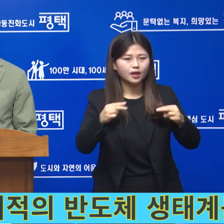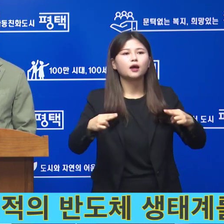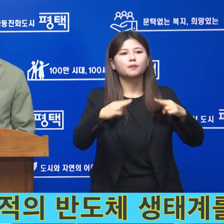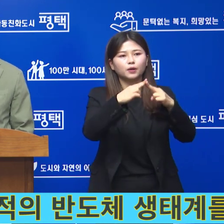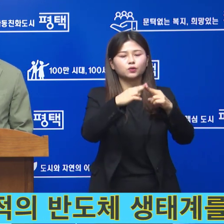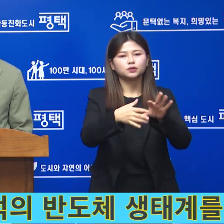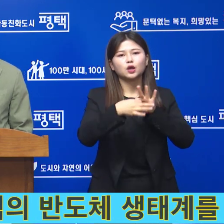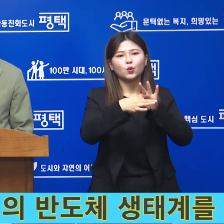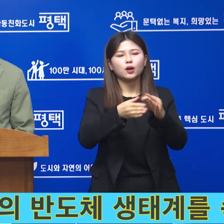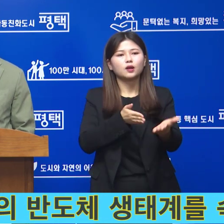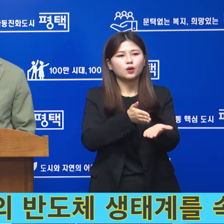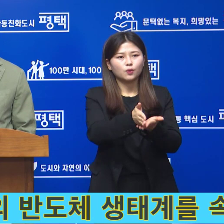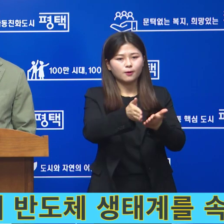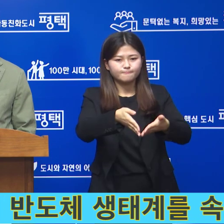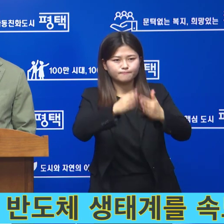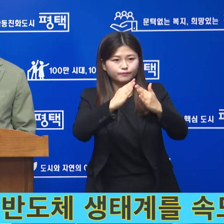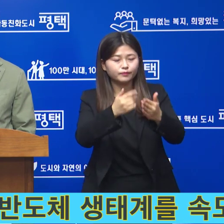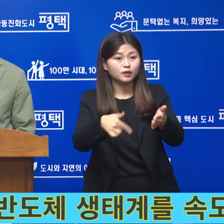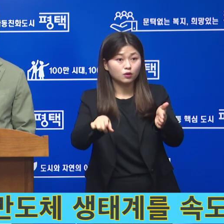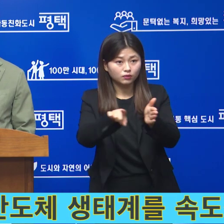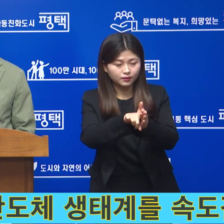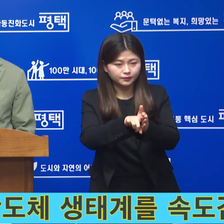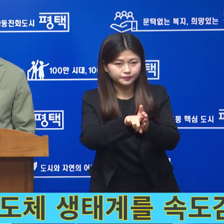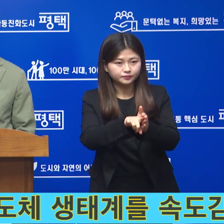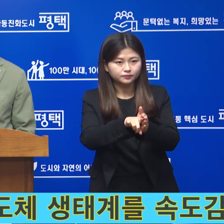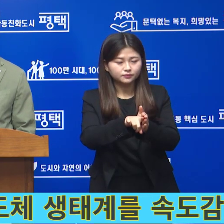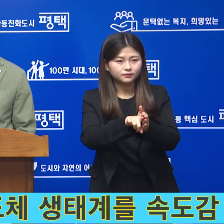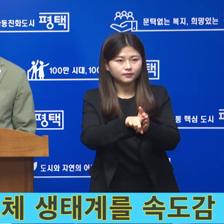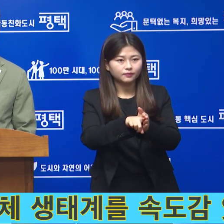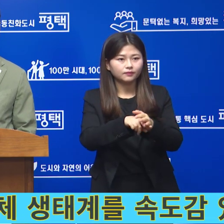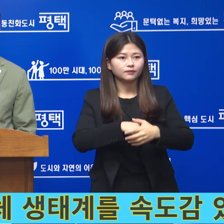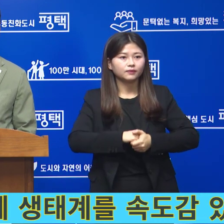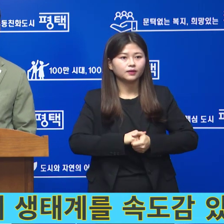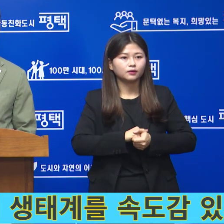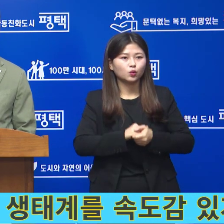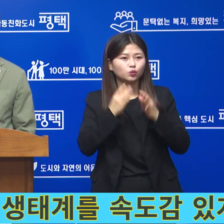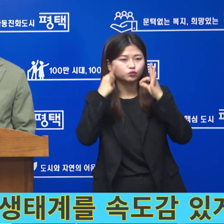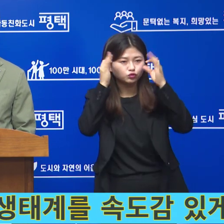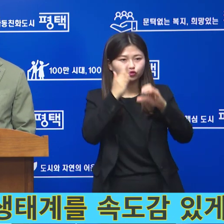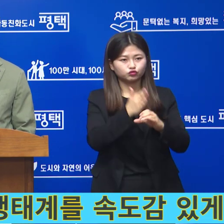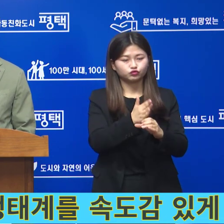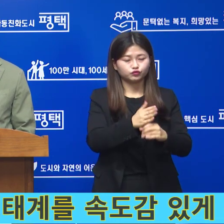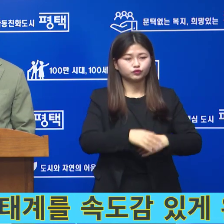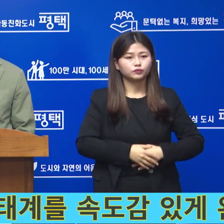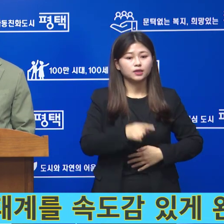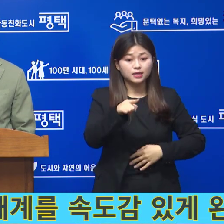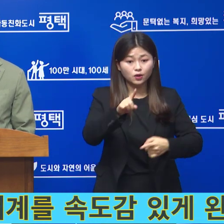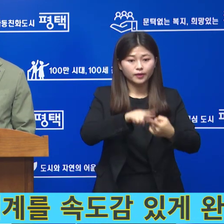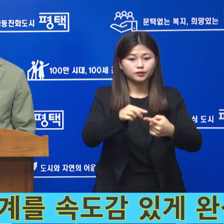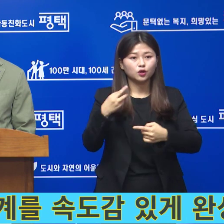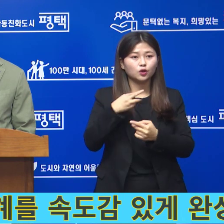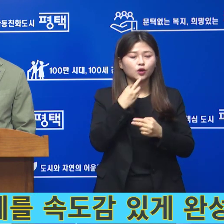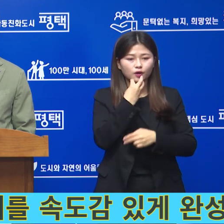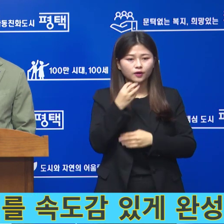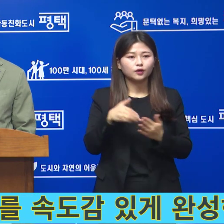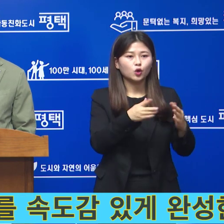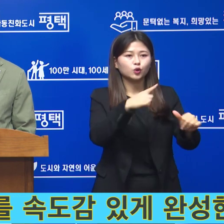등 인재 양성 저희 양성을 위한 저희들이 지금 영향을 진행 중인데 이 부분도 경기도 교육청과